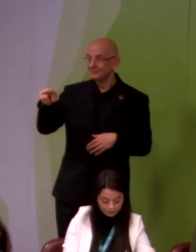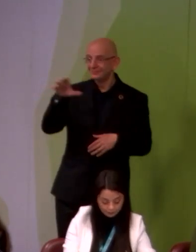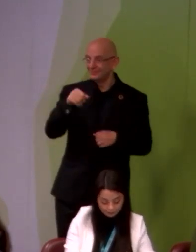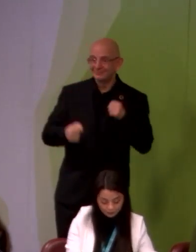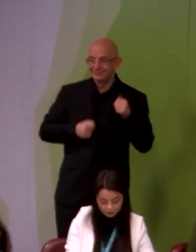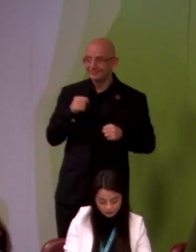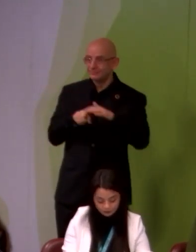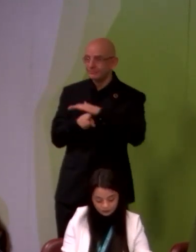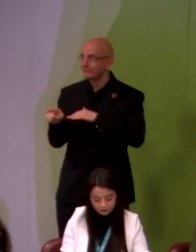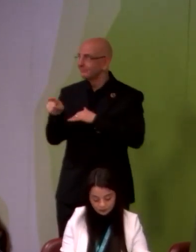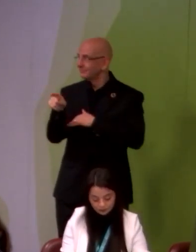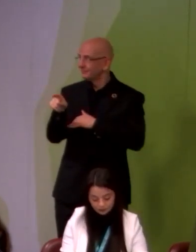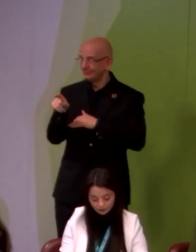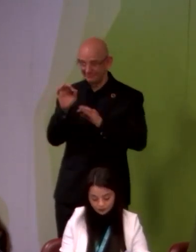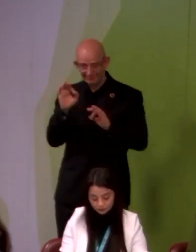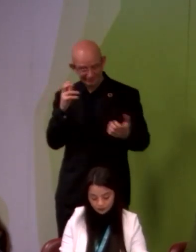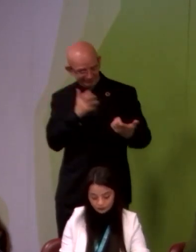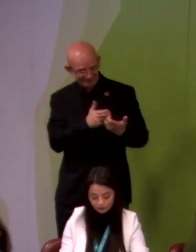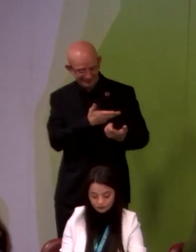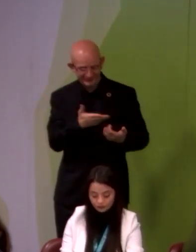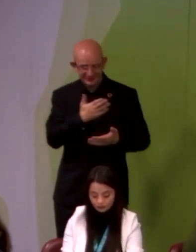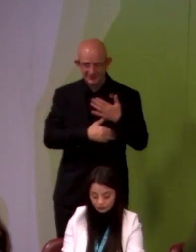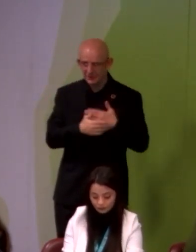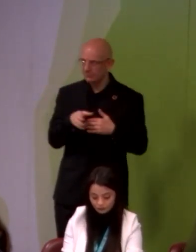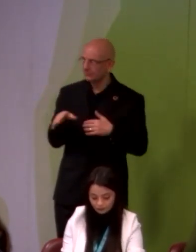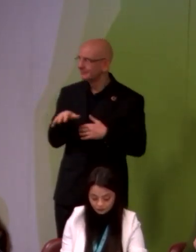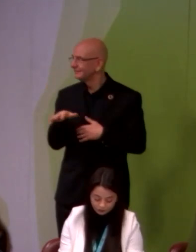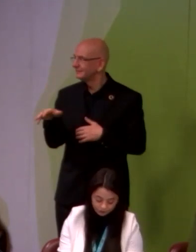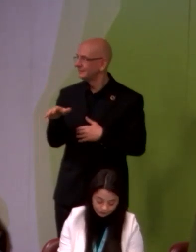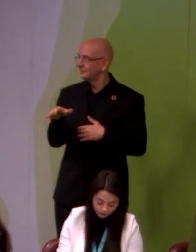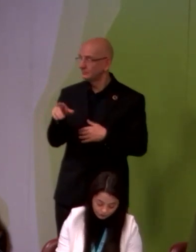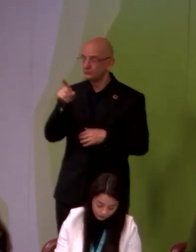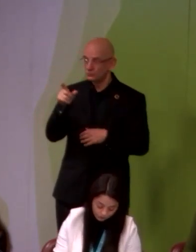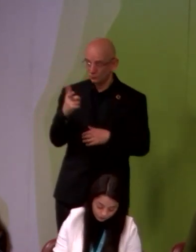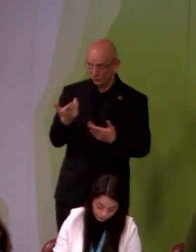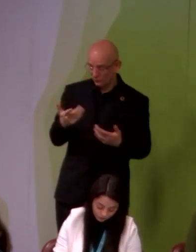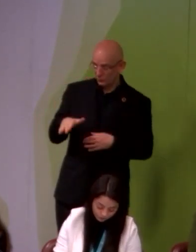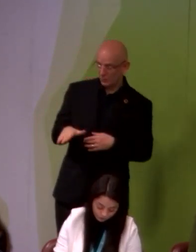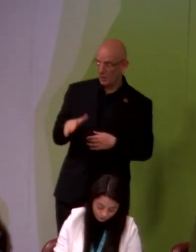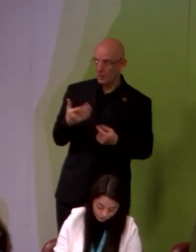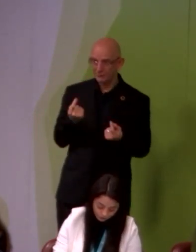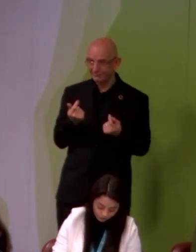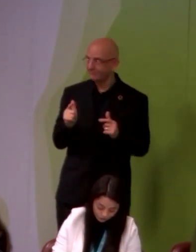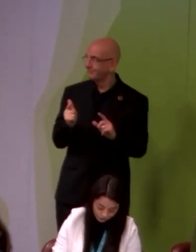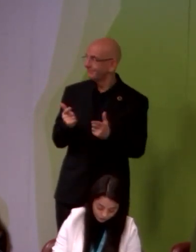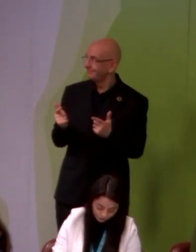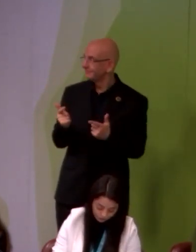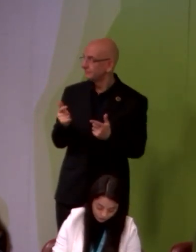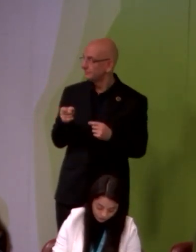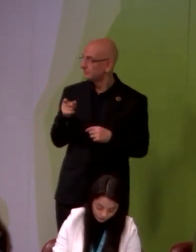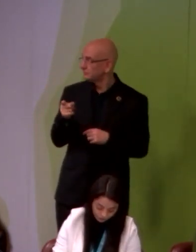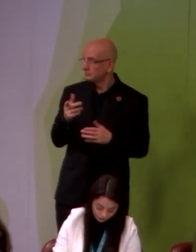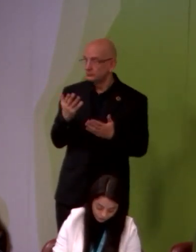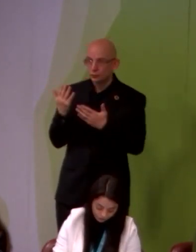pauvres. Donc, c'était difficile de continuer l'école à cause d'inondations, des